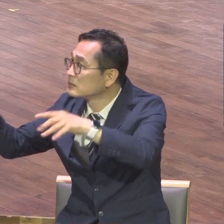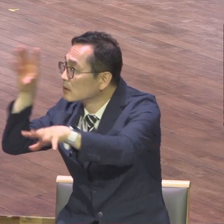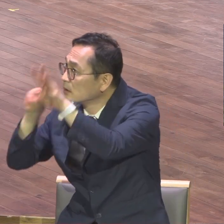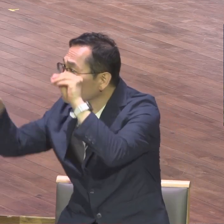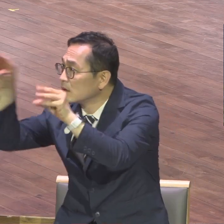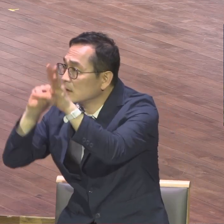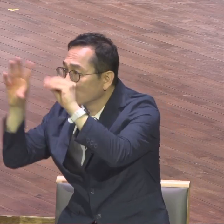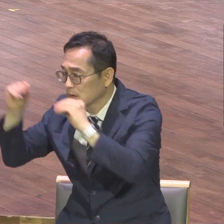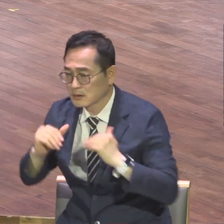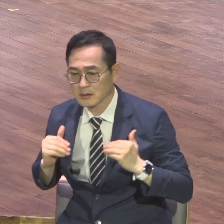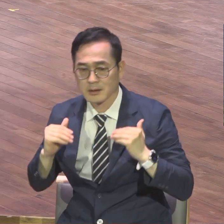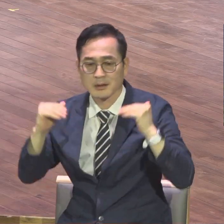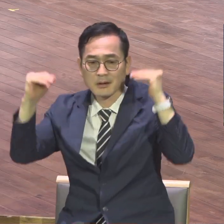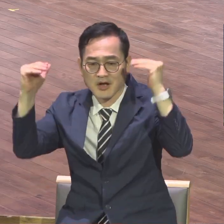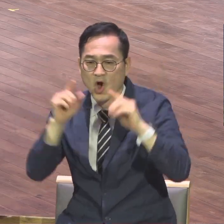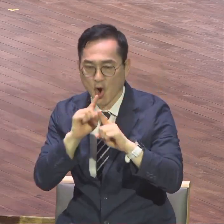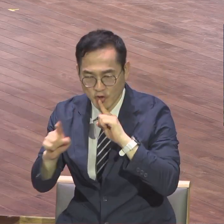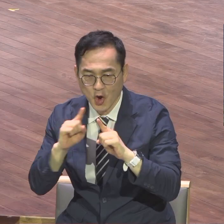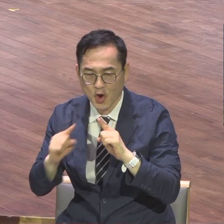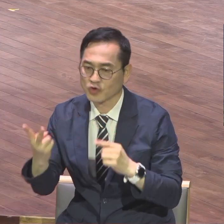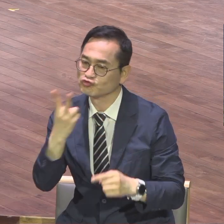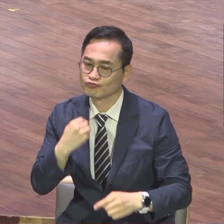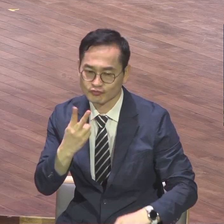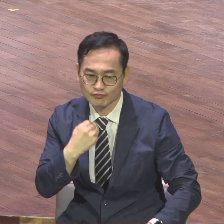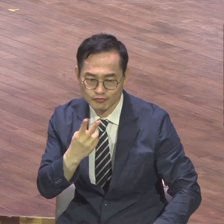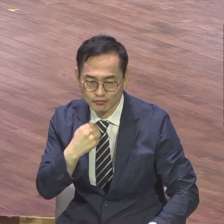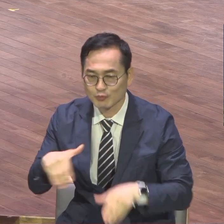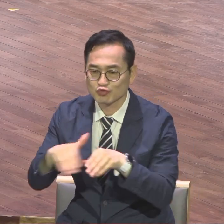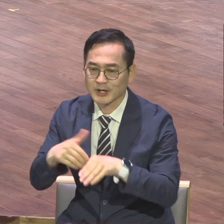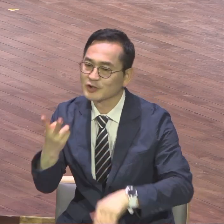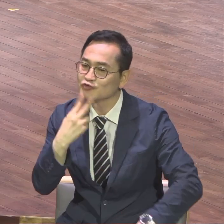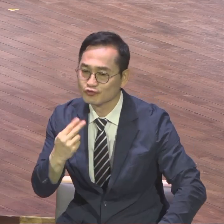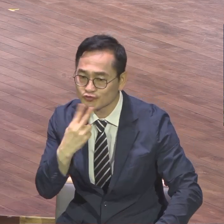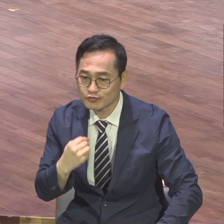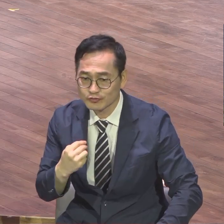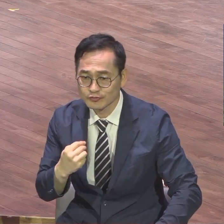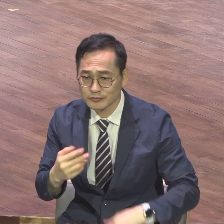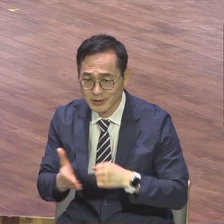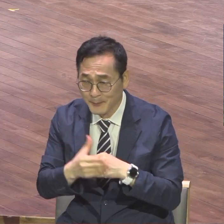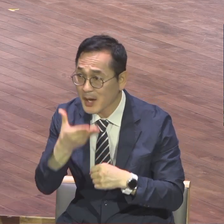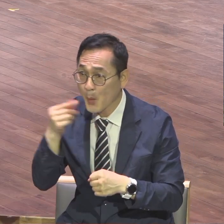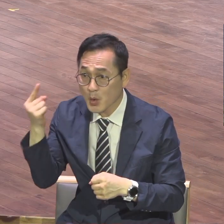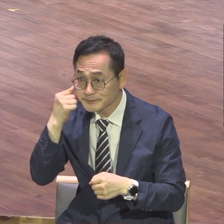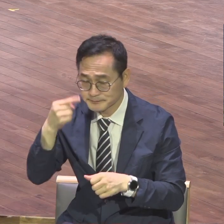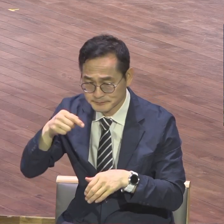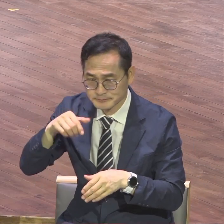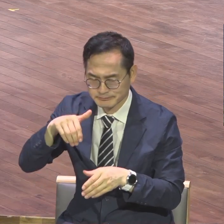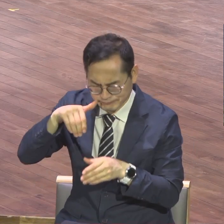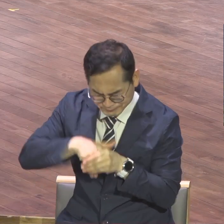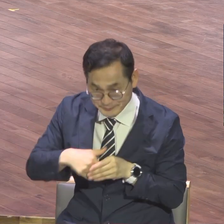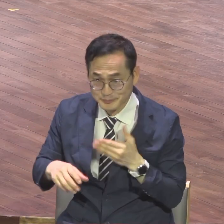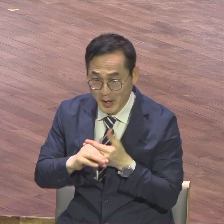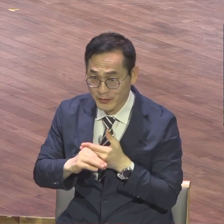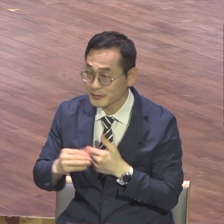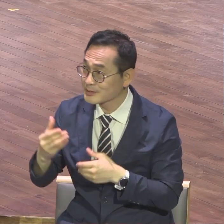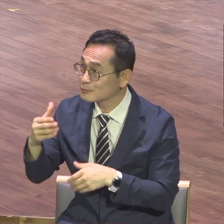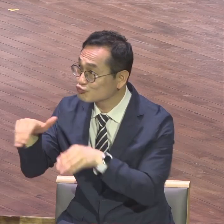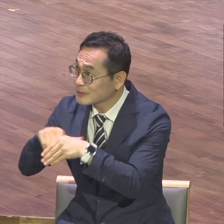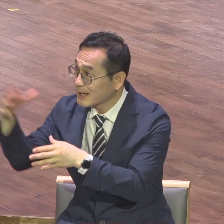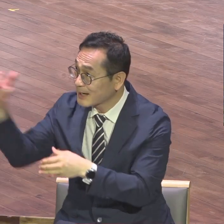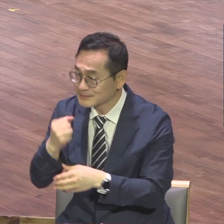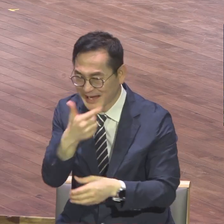여러 가지 언어와 문화를 가졌기 때문에 복음으로 각인 뿌리 체질을 되면 뭐요? 이